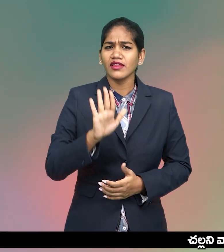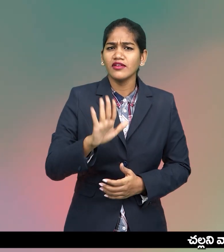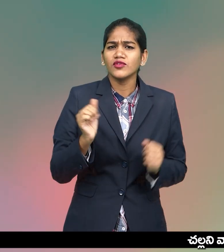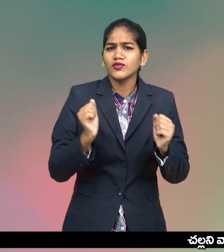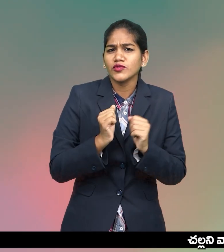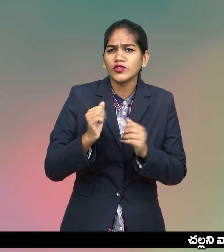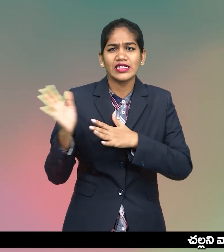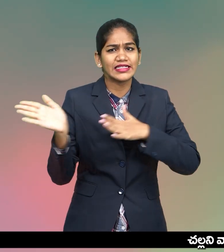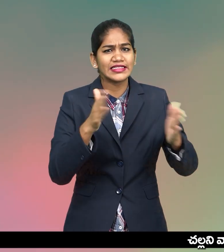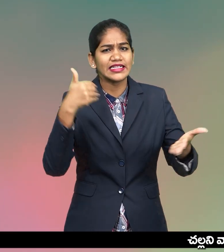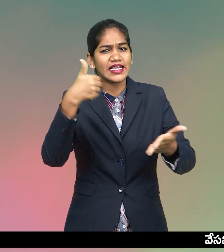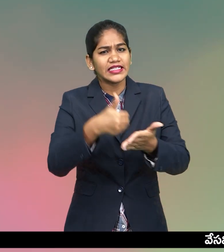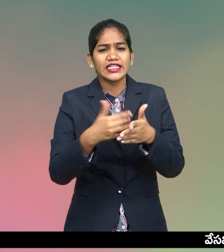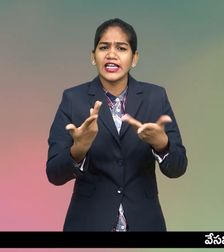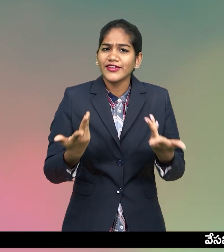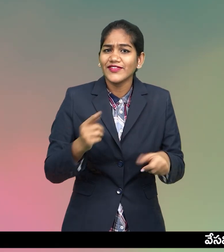చల్లని వాతావరణం ఉంటుంది వేసవి నెలలలో కూడా.